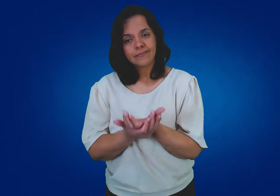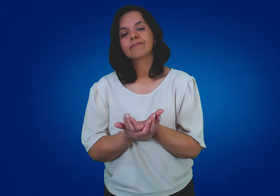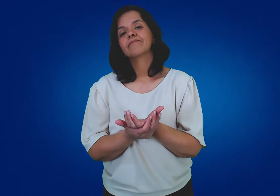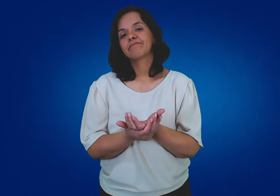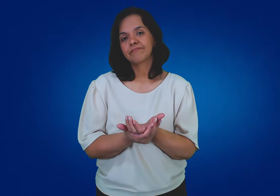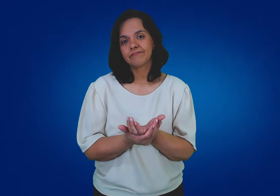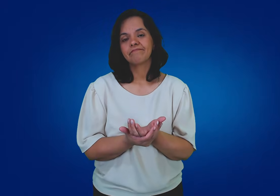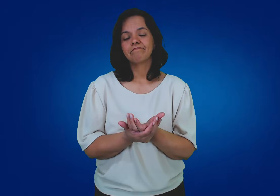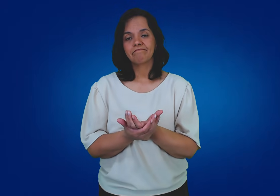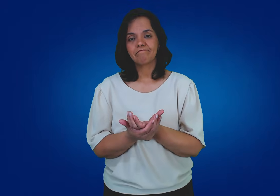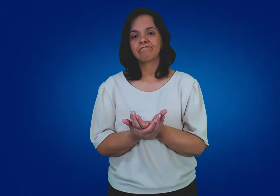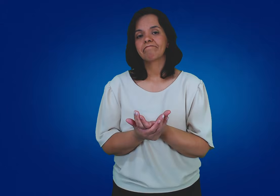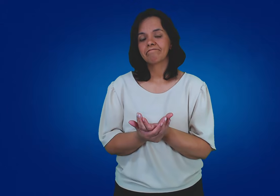Eu testifico.